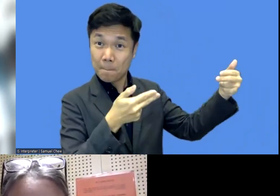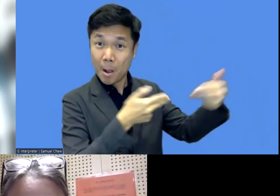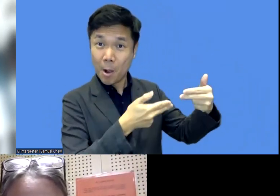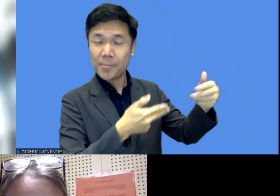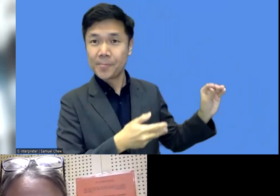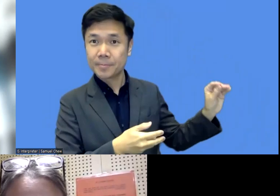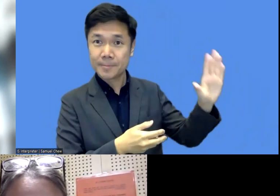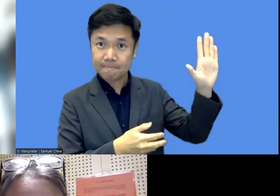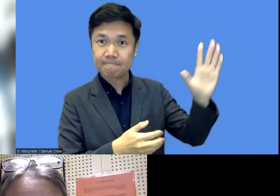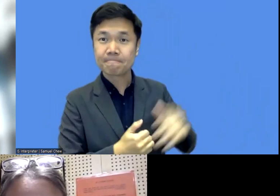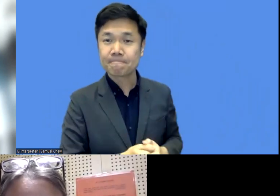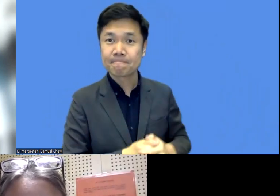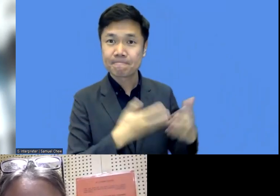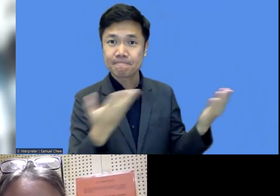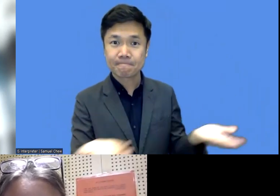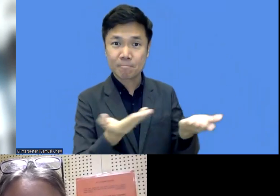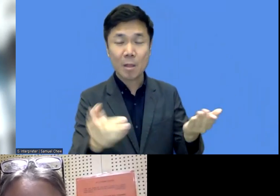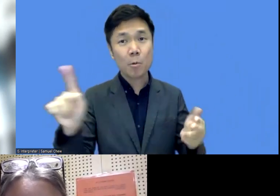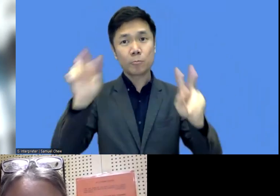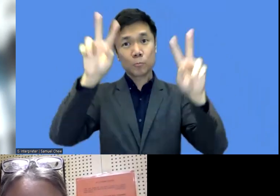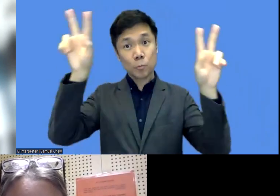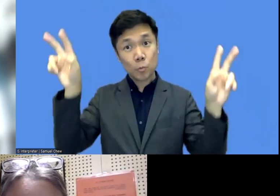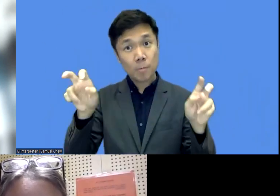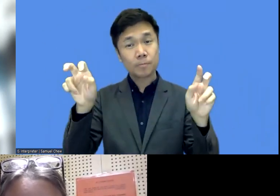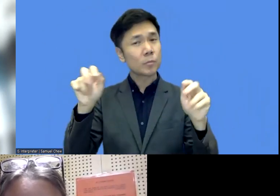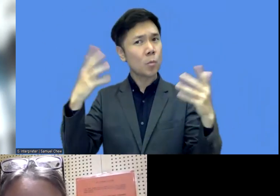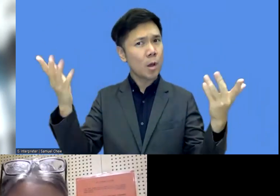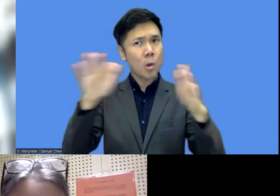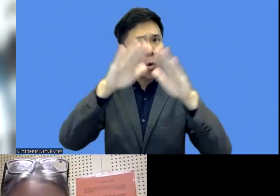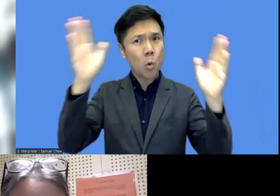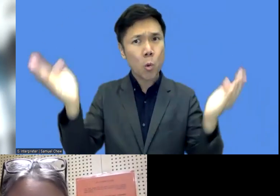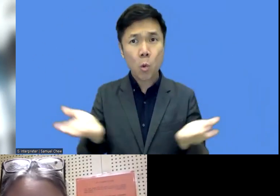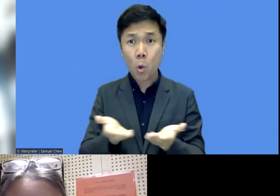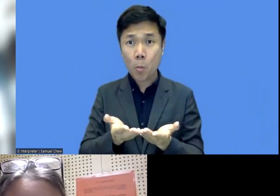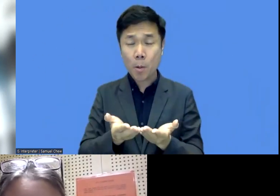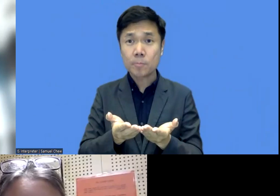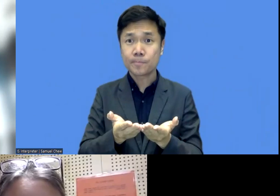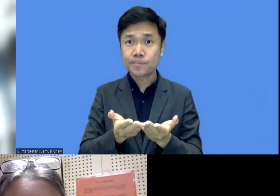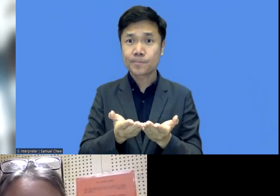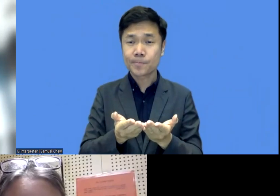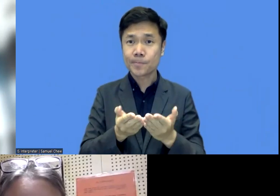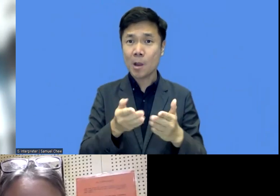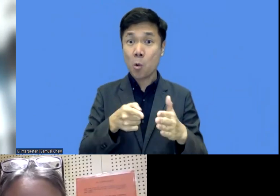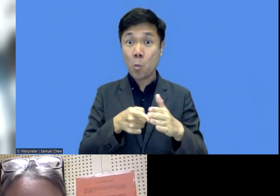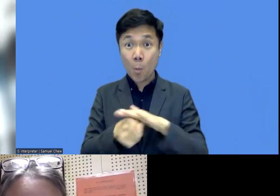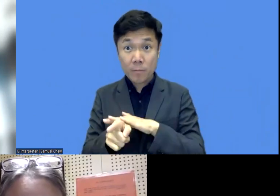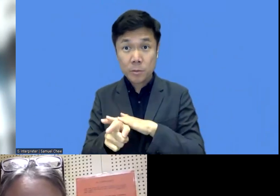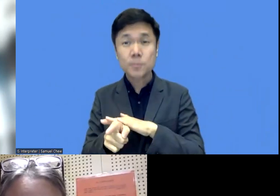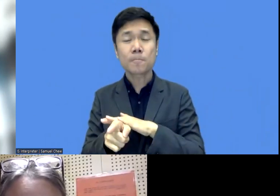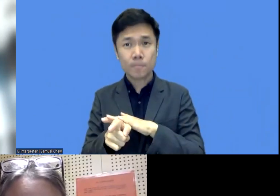present on the Global Refugee Forum. We would like first Vamos a hablar primero